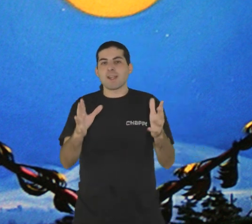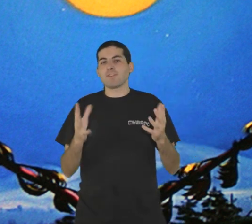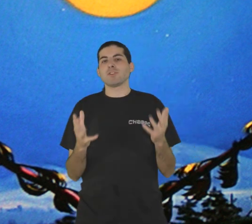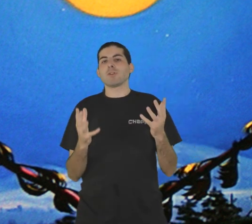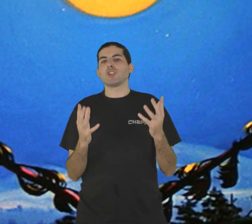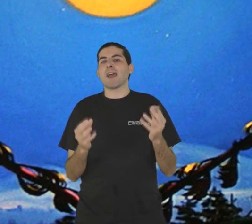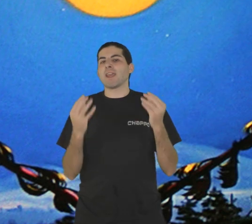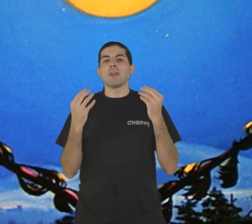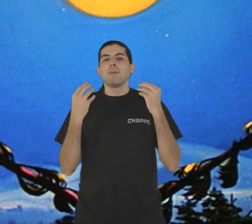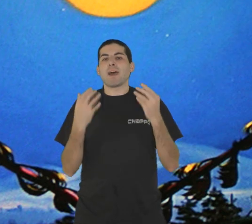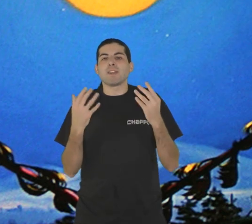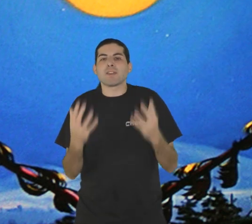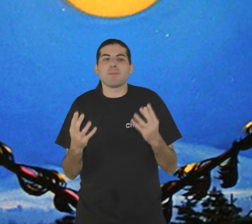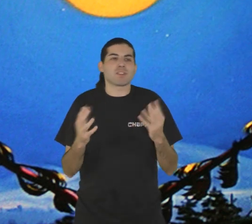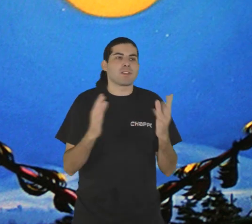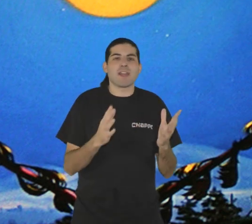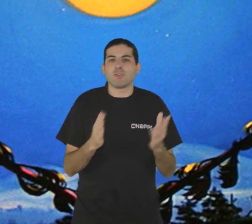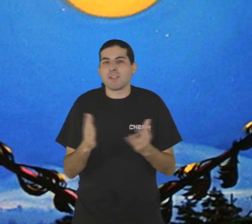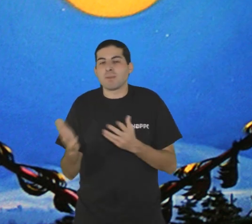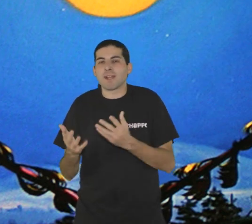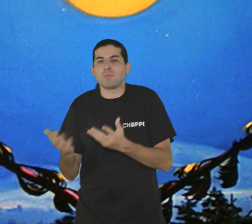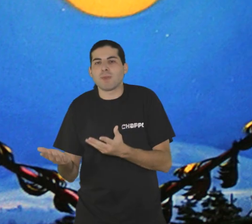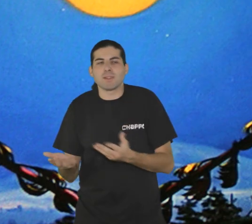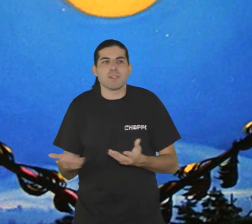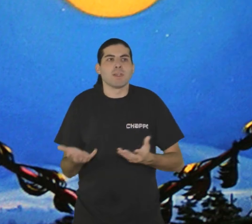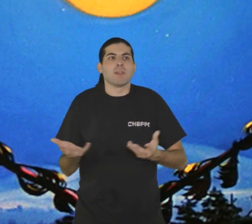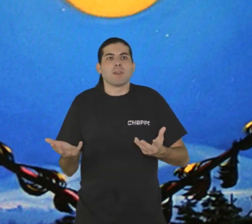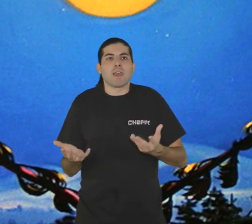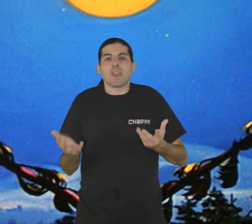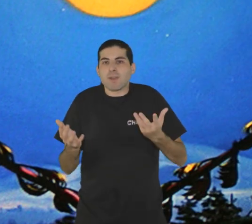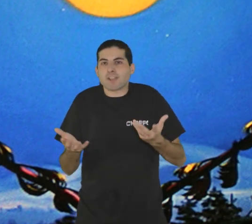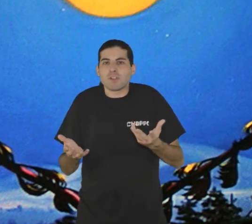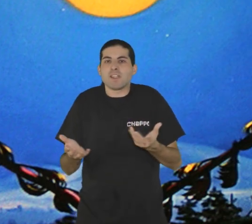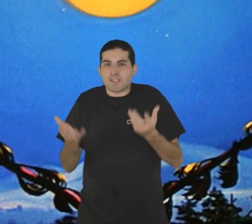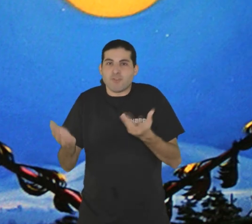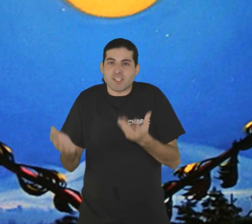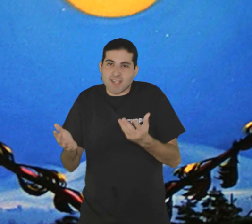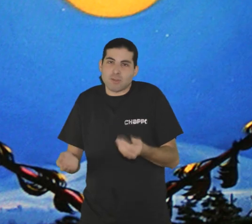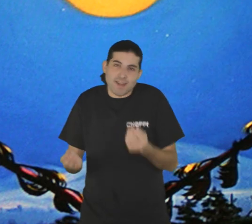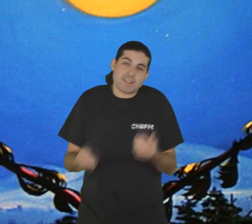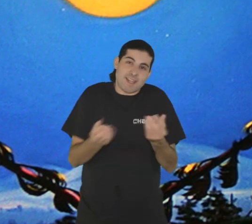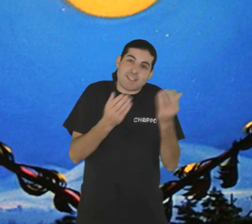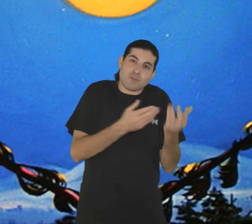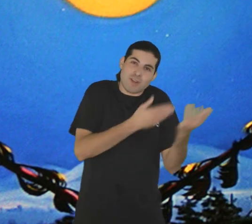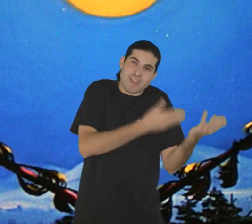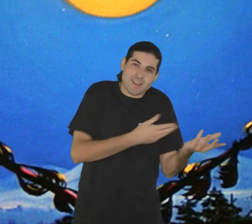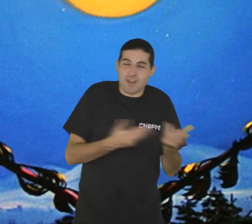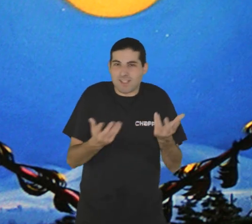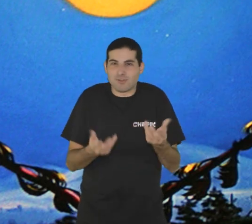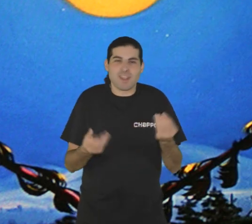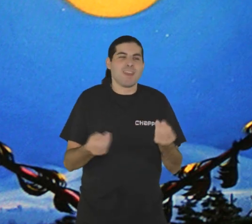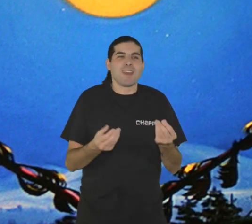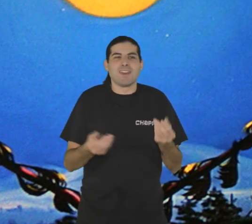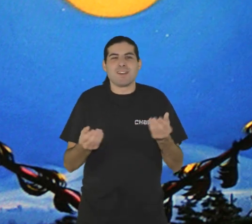sta che anche nella versione originale parli in rima soltanto in determinati momenti. E in quel caso lì, se fossi stato l'adattatore,